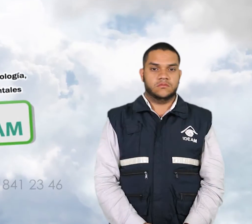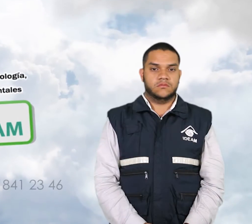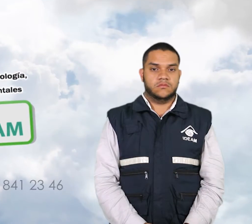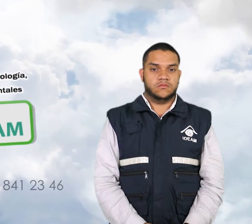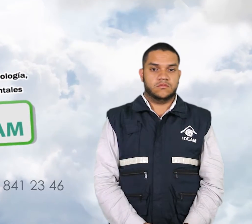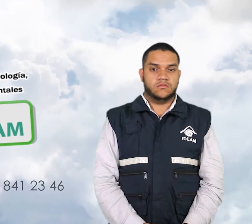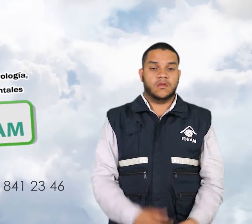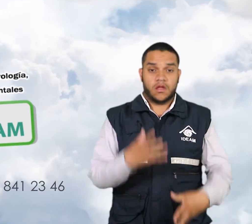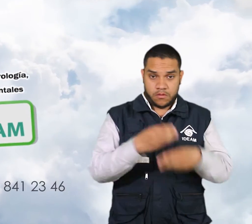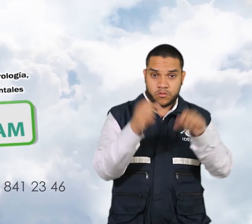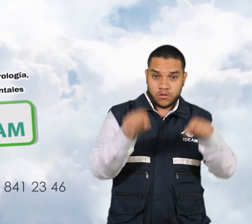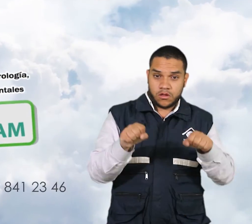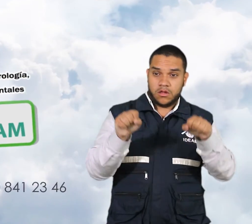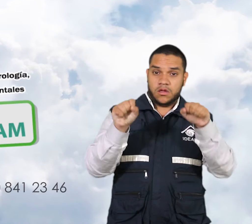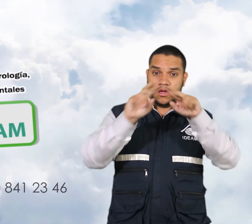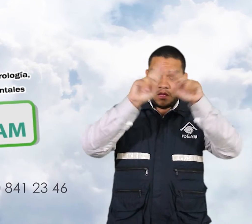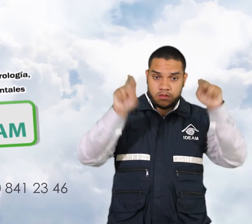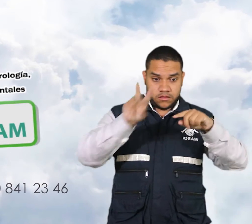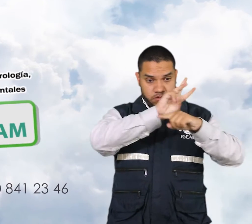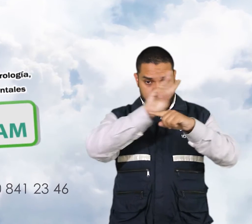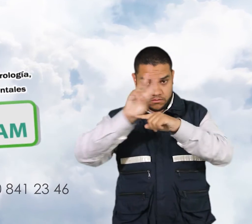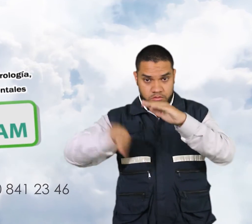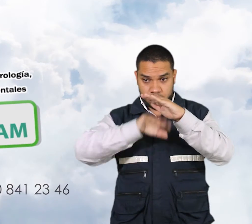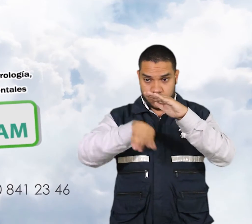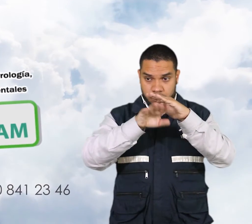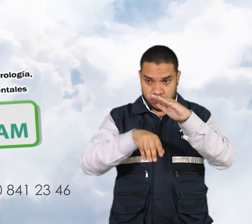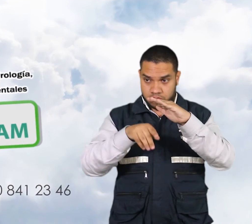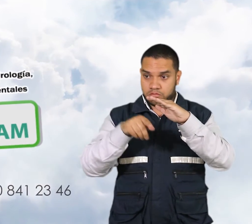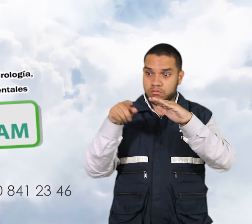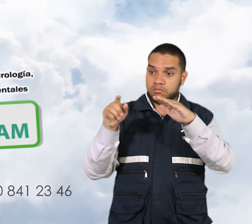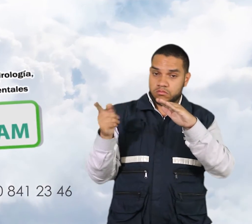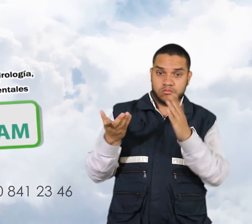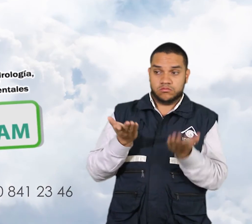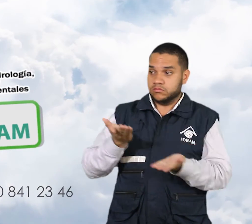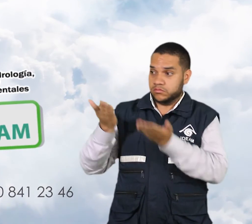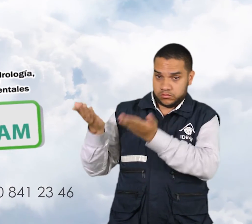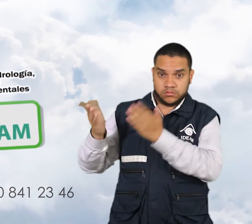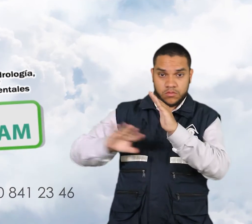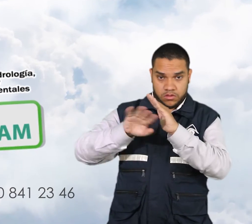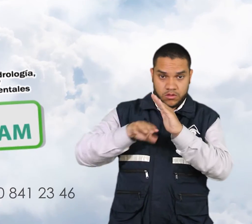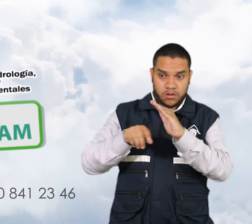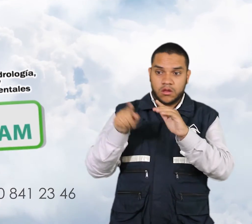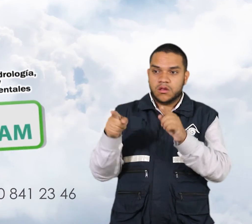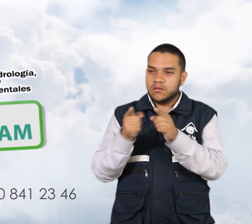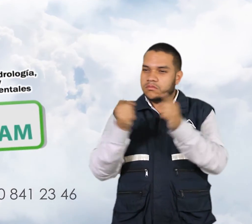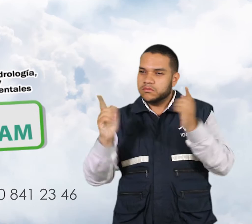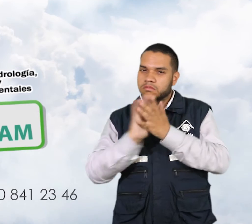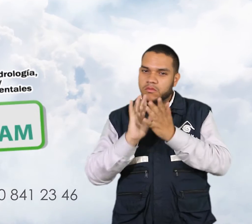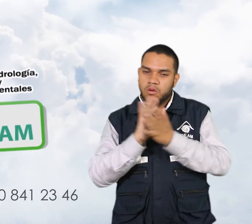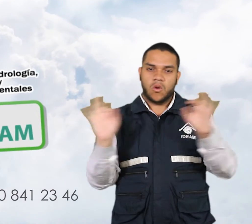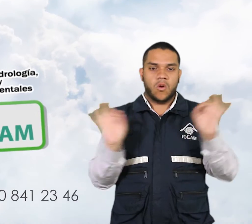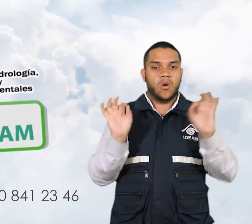Recuerden que para mayor información pueden visitarnos en nuestra página web www.ideam.gov.co o